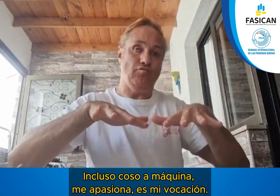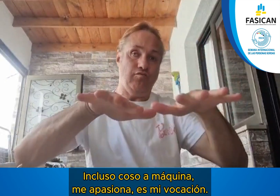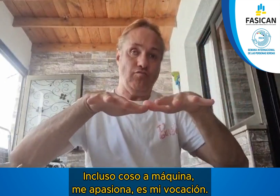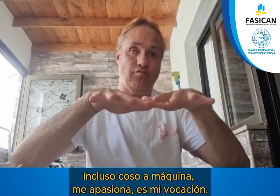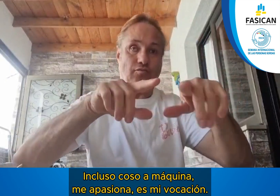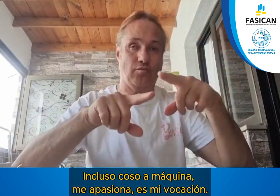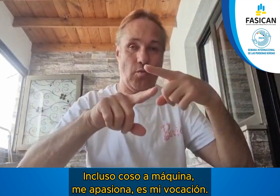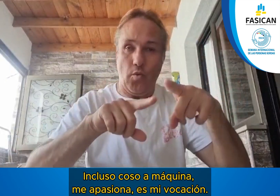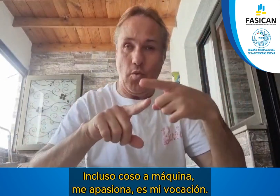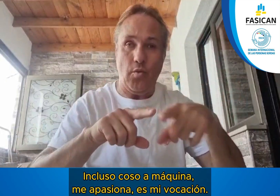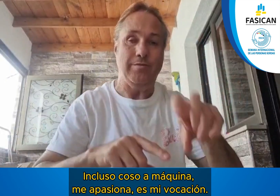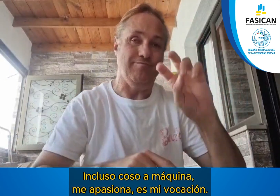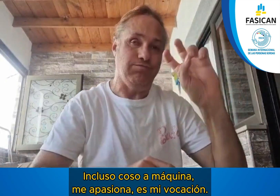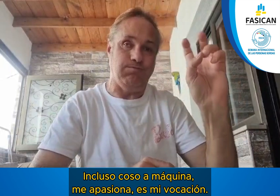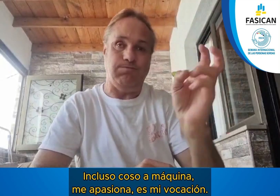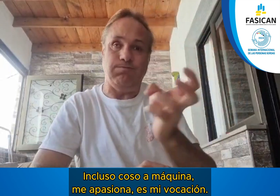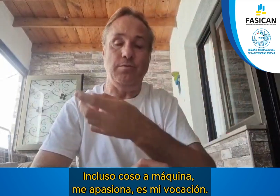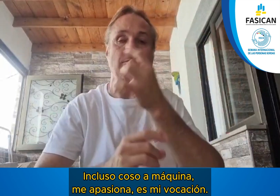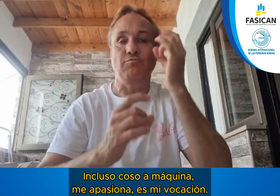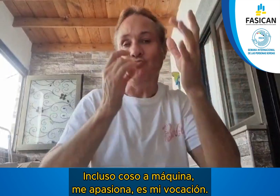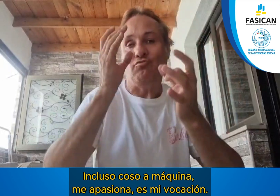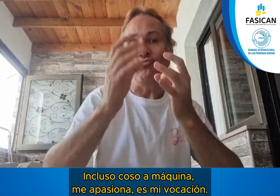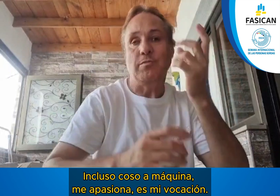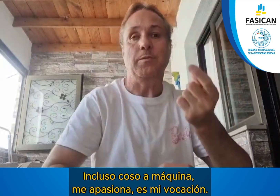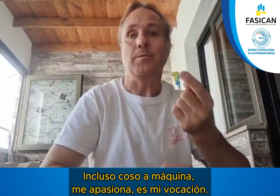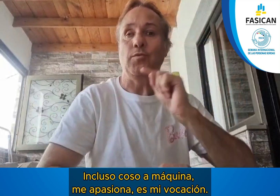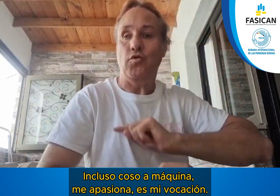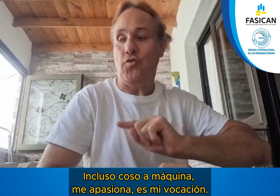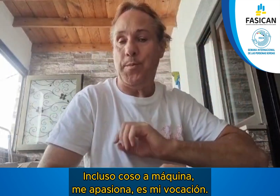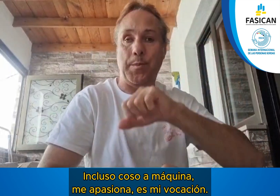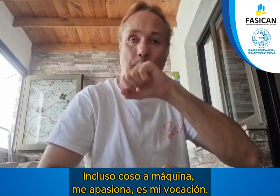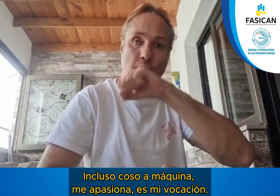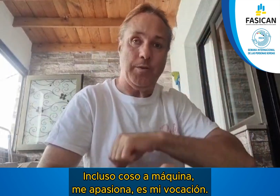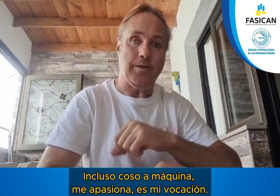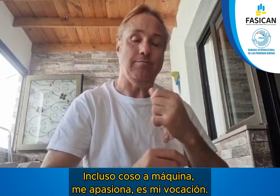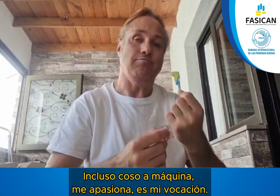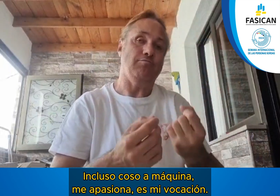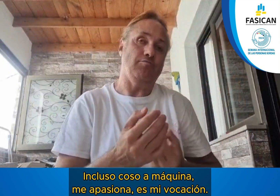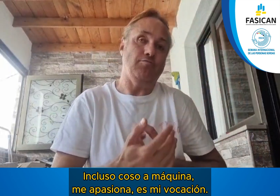Incluso coso a máquina. Me apasiona. Es